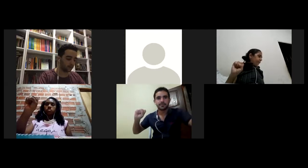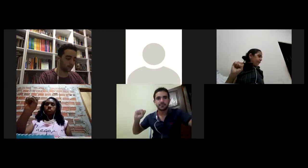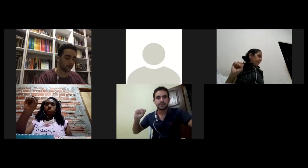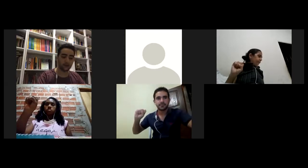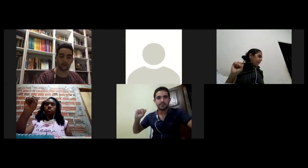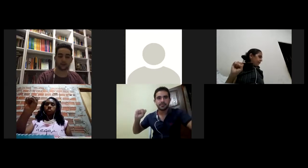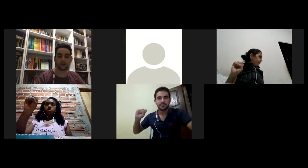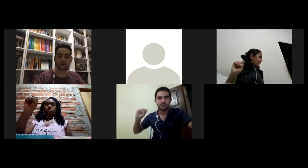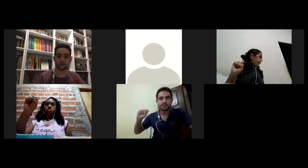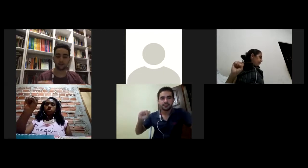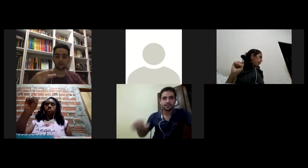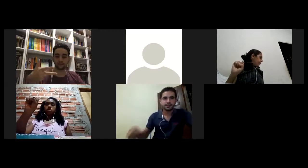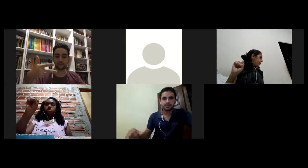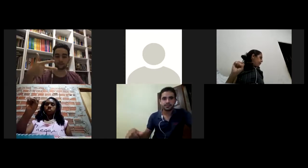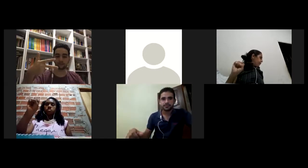3.